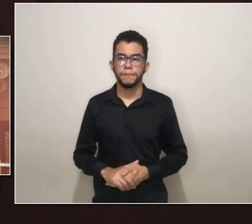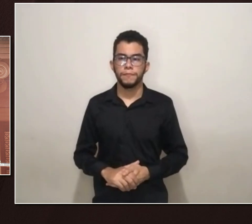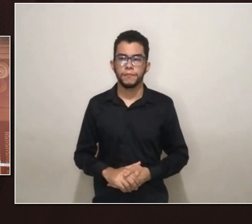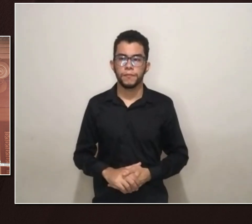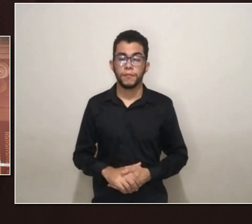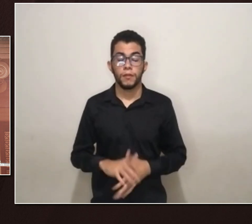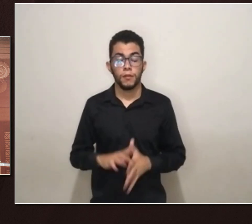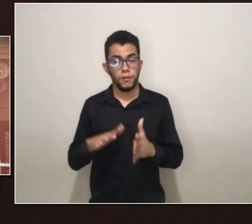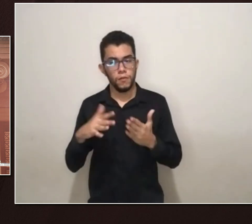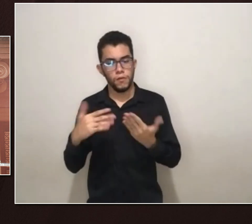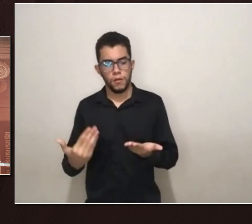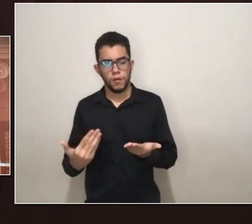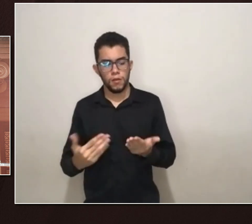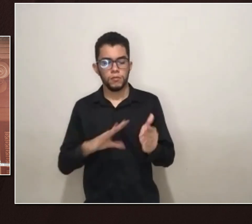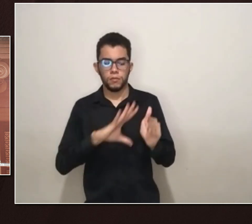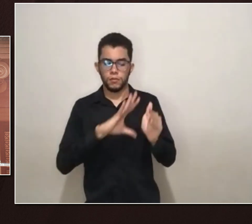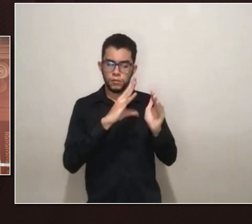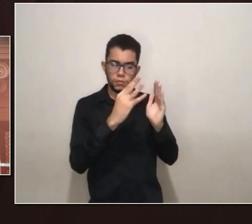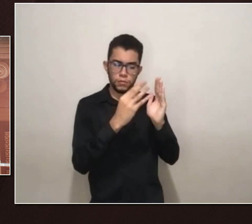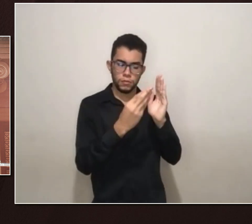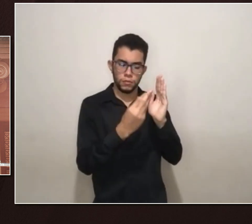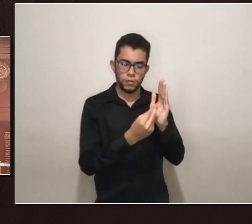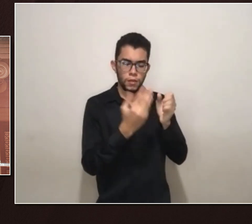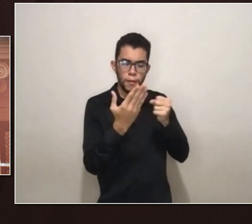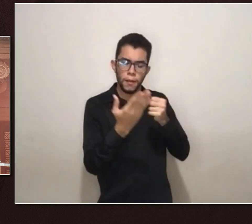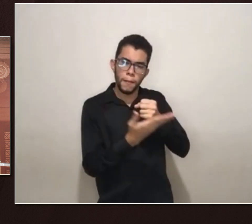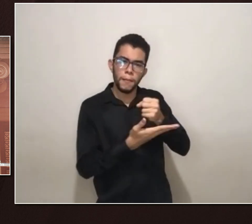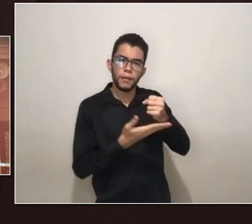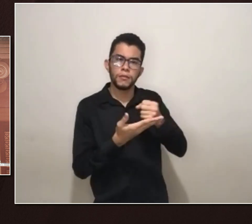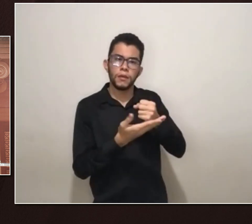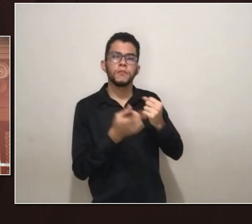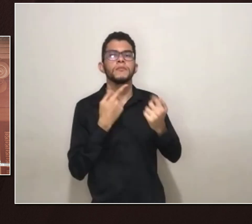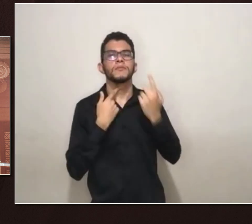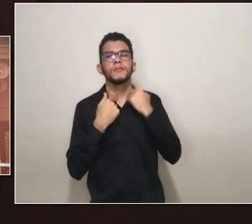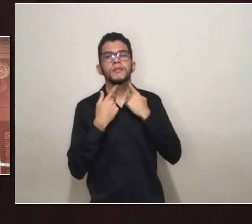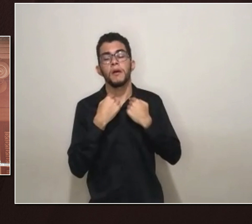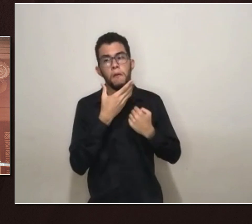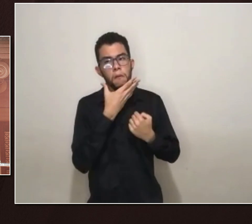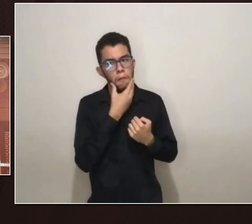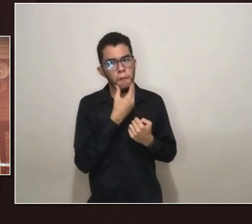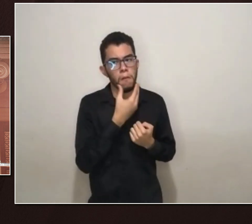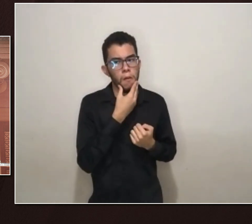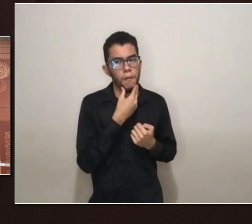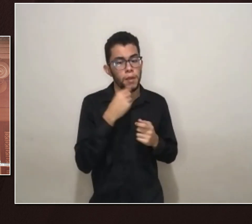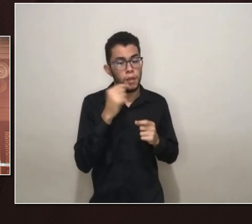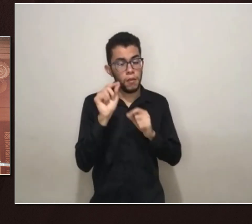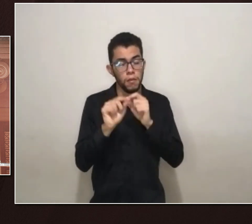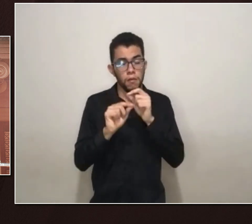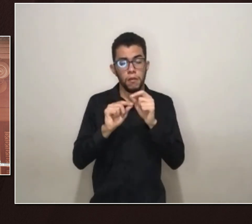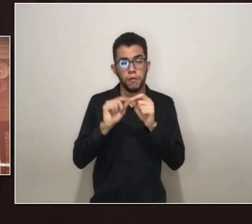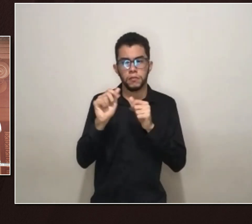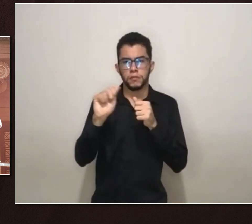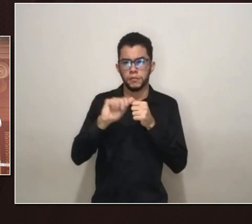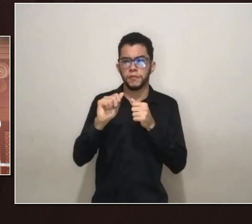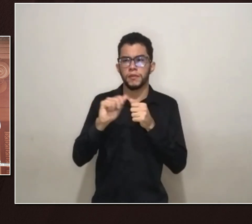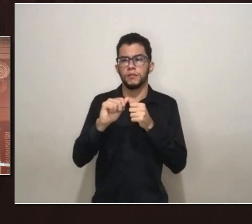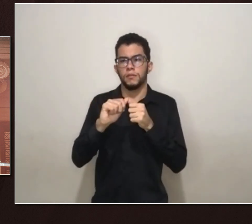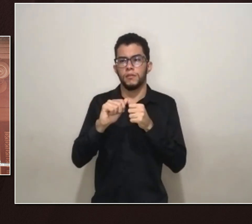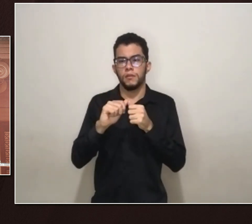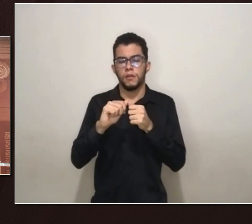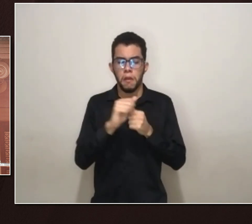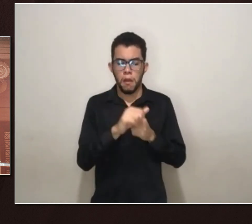e ordenada segundo a vontade do homem, ela será para a própria vantagem do homem e a